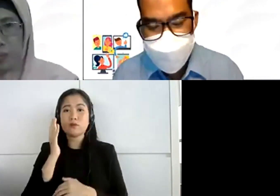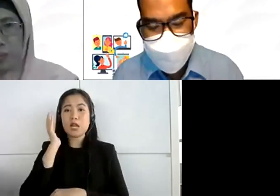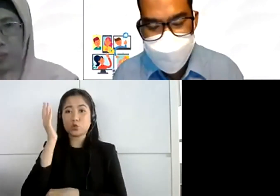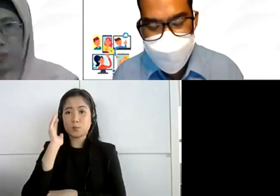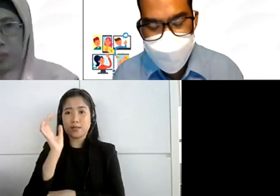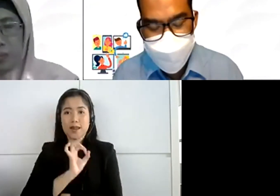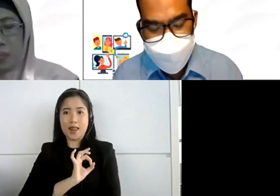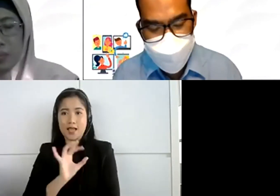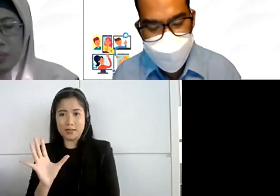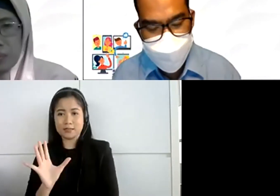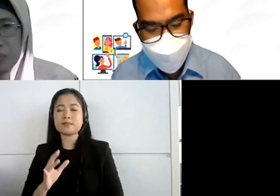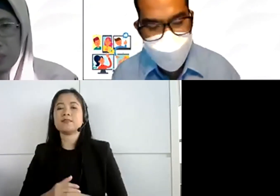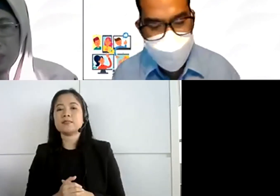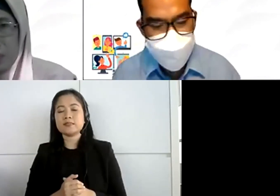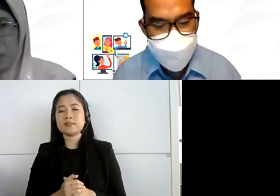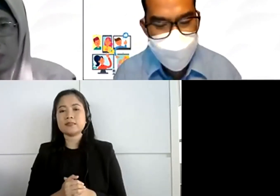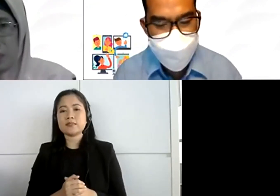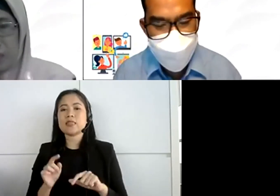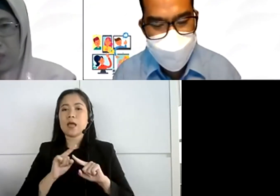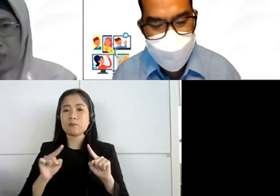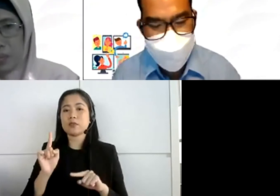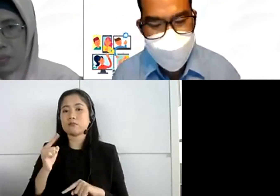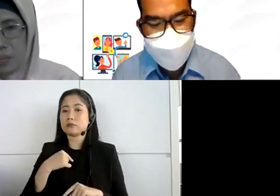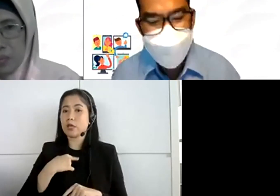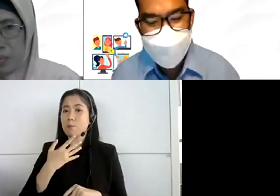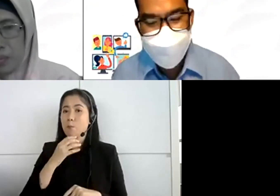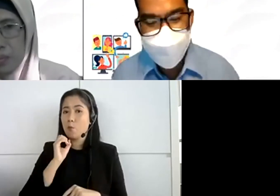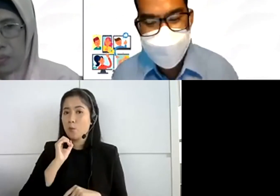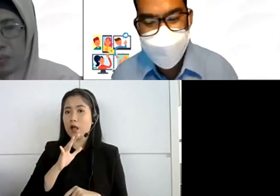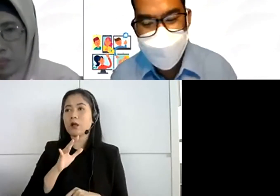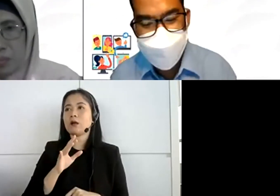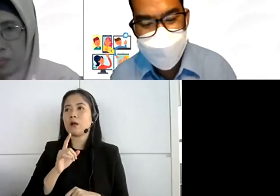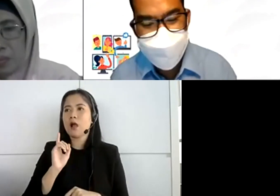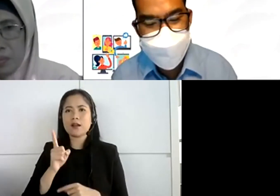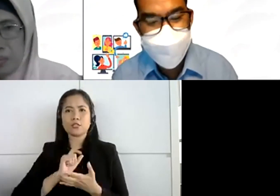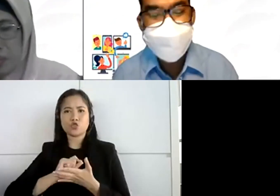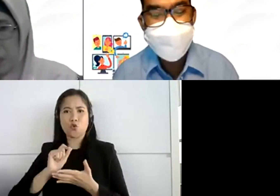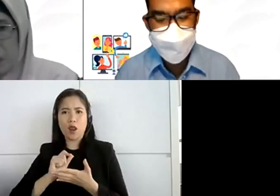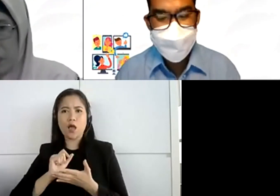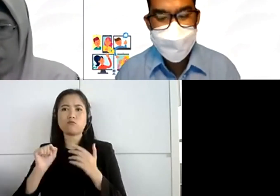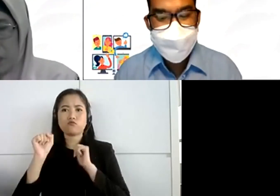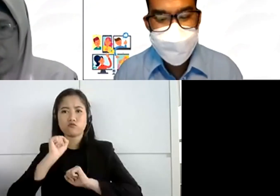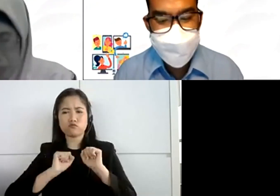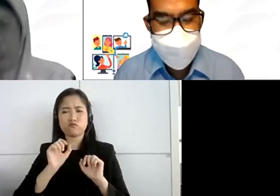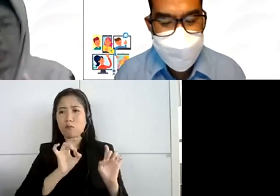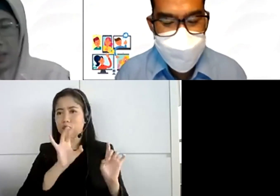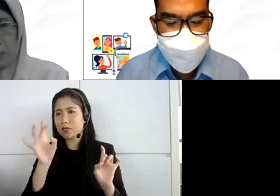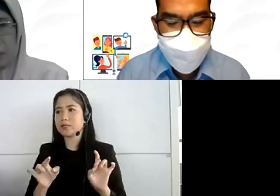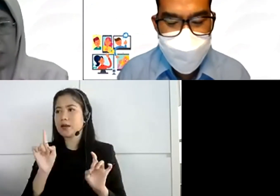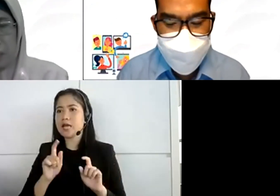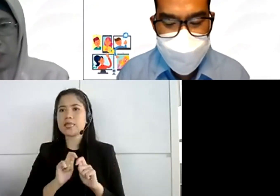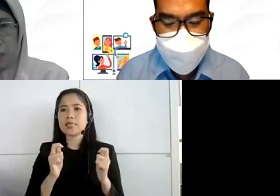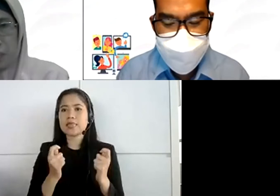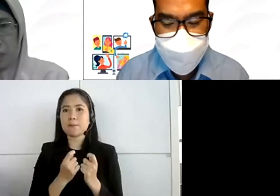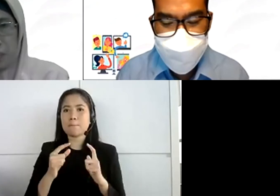berikutnya. Tapi sebelumnya saya ingin menyampaikan dulu, ini sudah ada banyak hal yang dilakukan di sekolah dengan adanya tim PAS dan